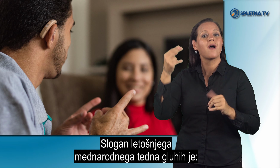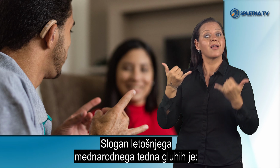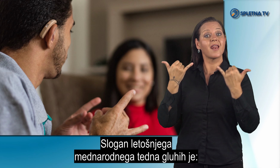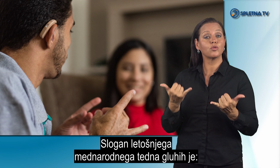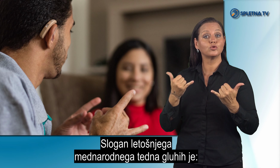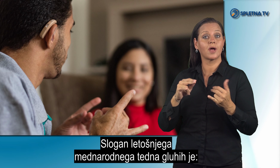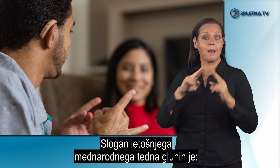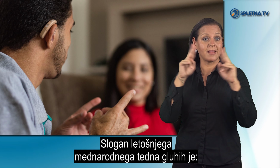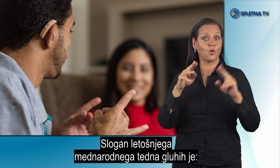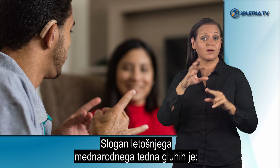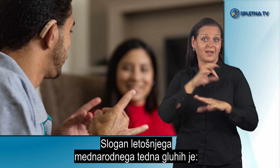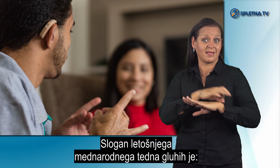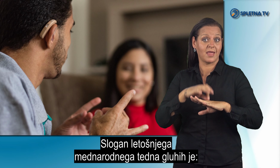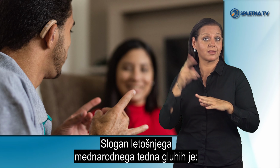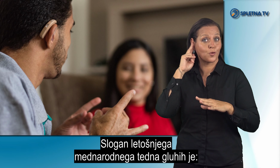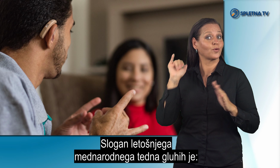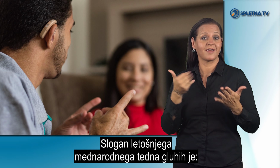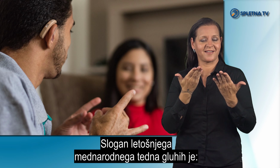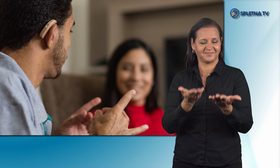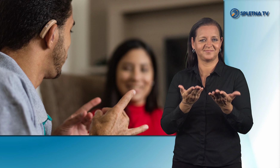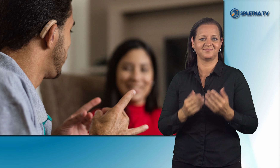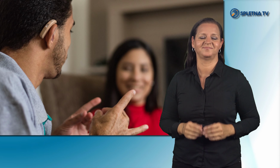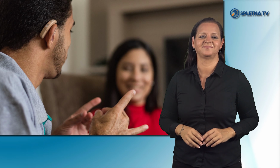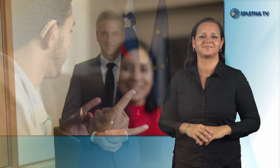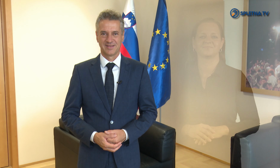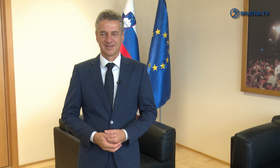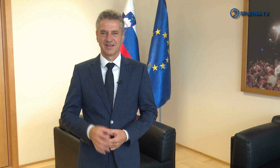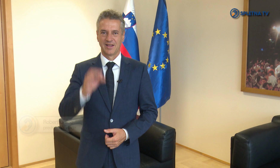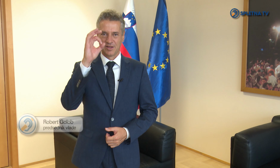Slogan letošnjega Mednarodnega tedna gluhih je: